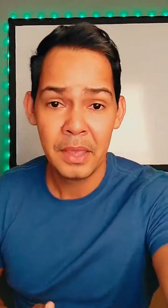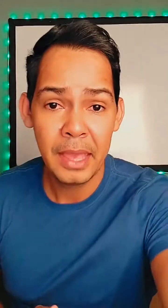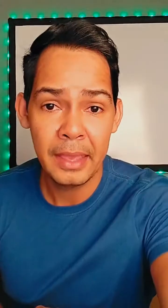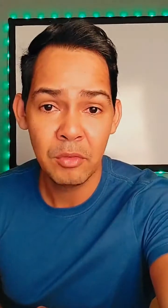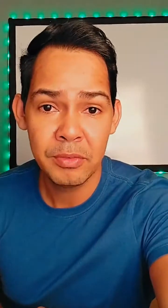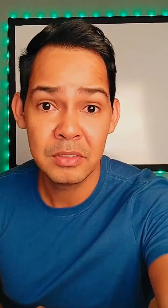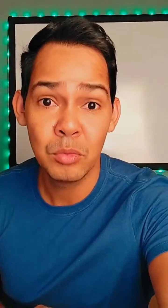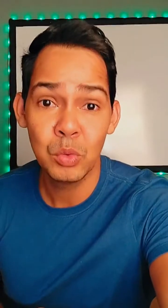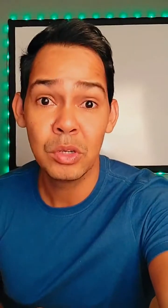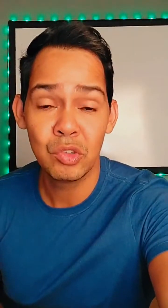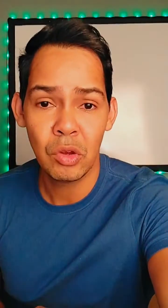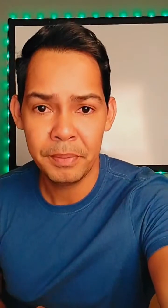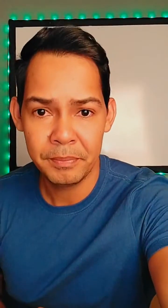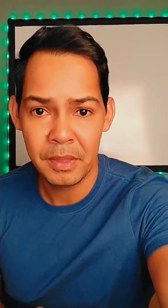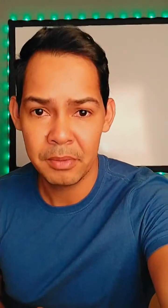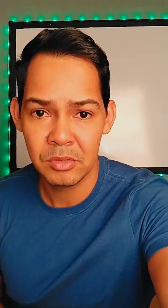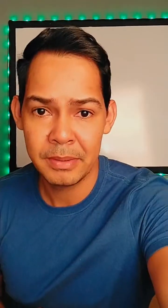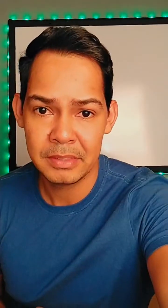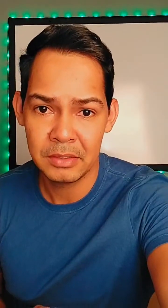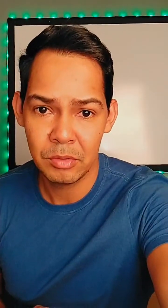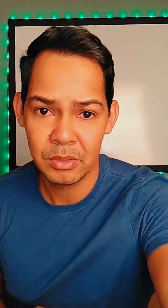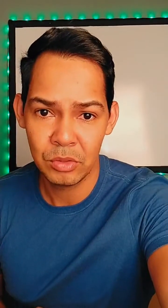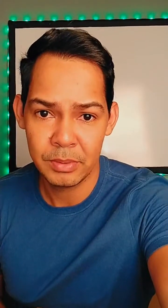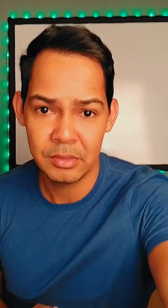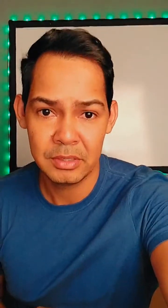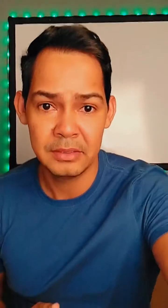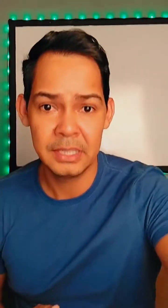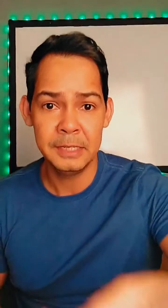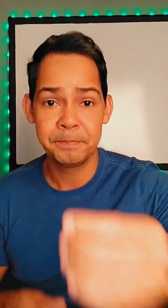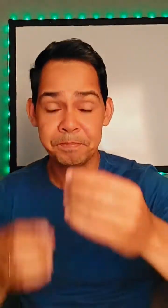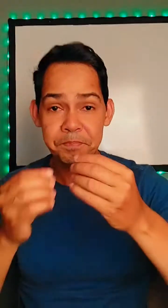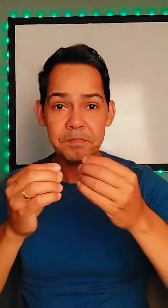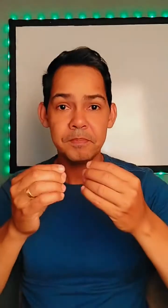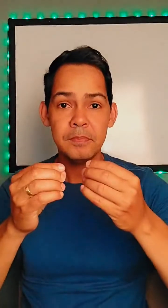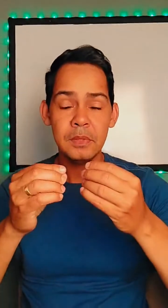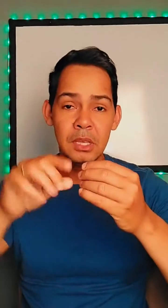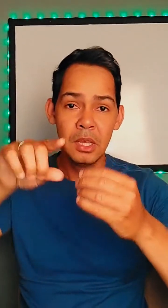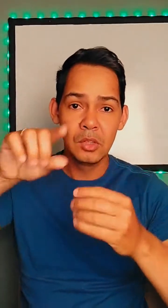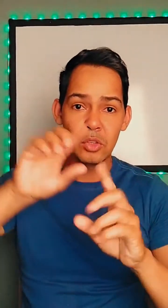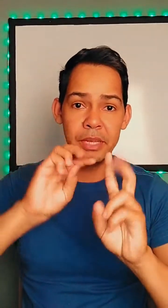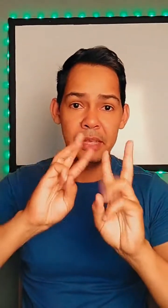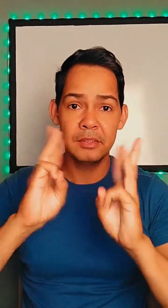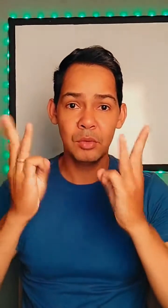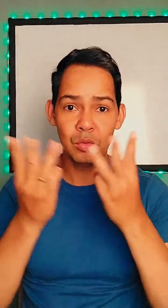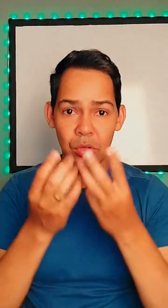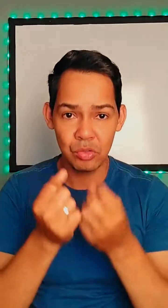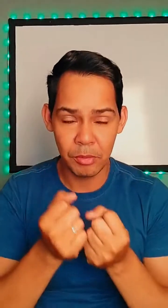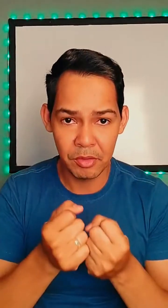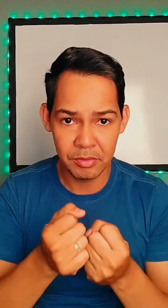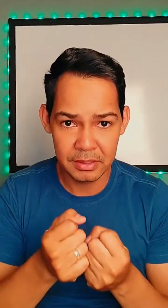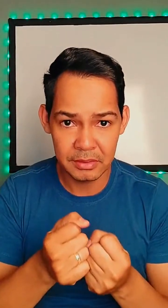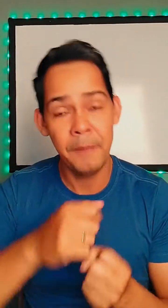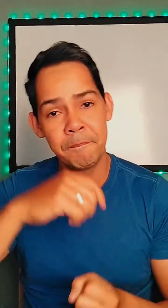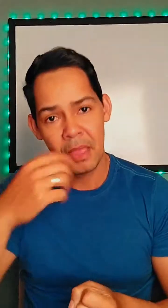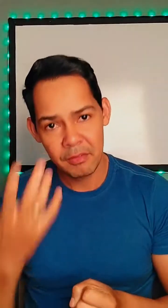Eu vou fazer um outro workshop, depois eu vou passar as informações para vocês aqui, sobre esse outro workshop que eu vou fazer, falando